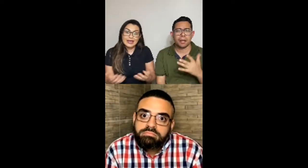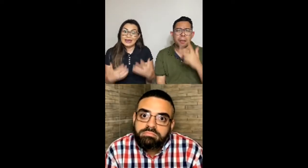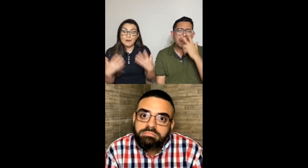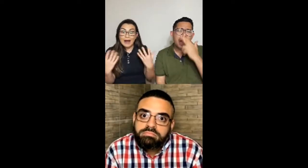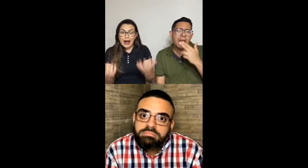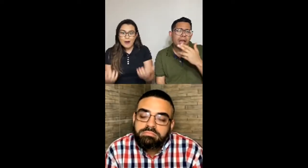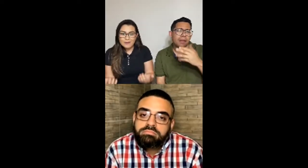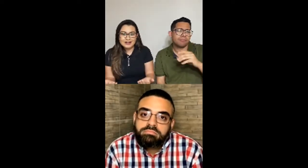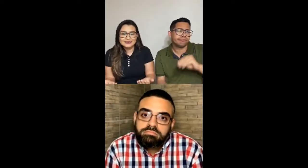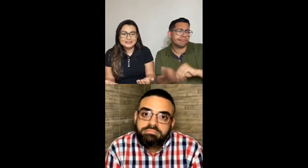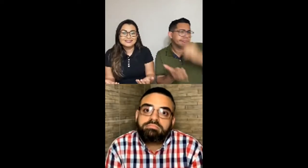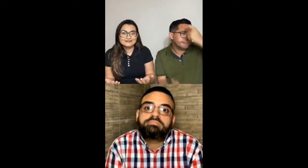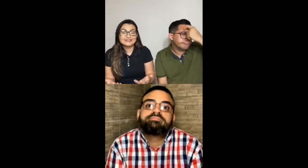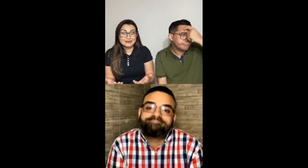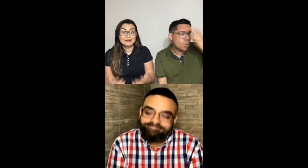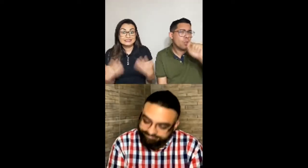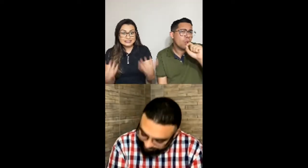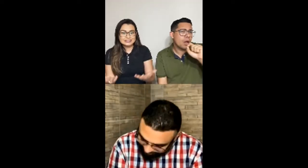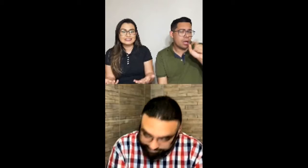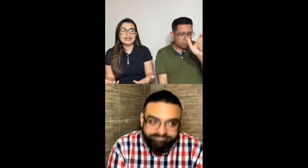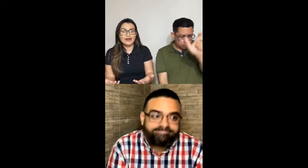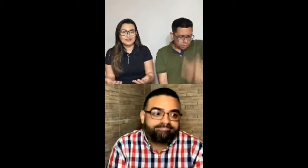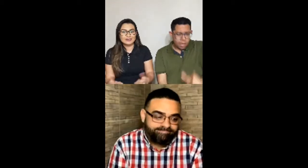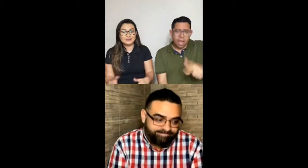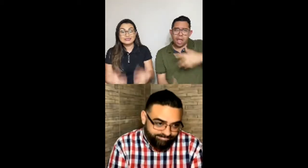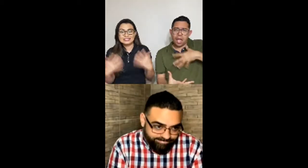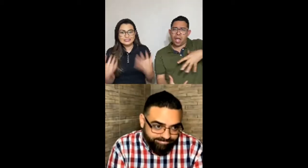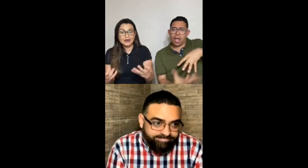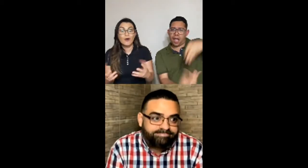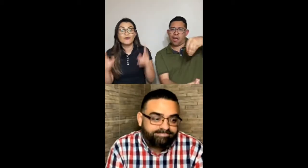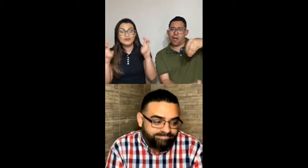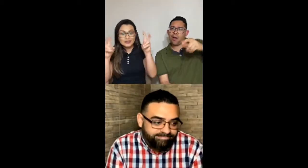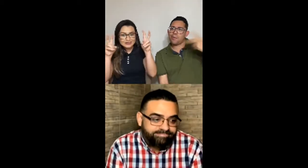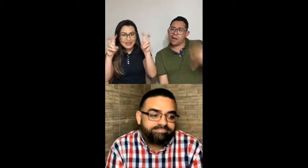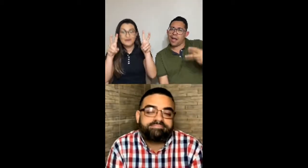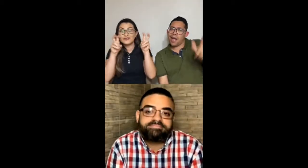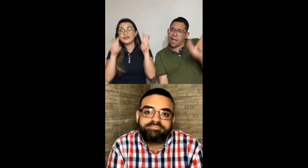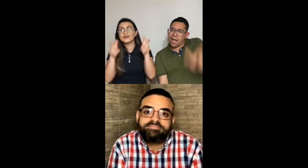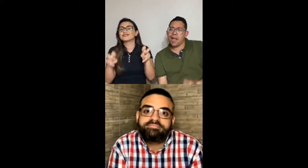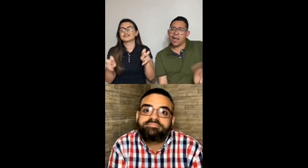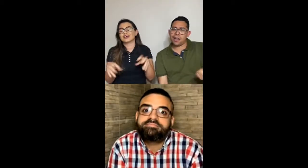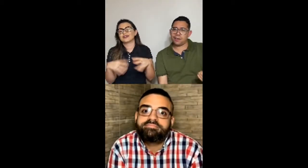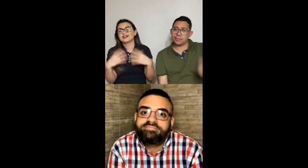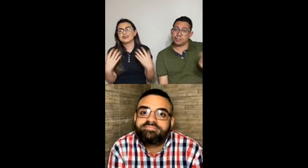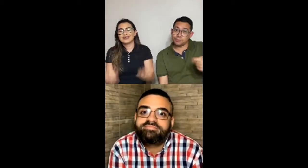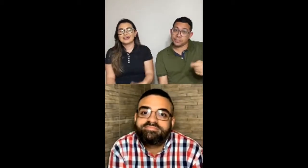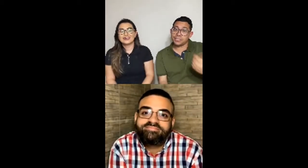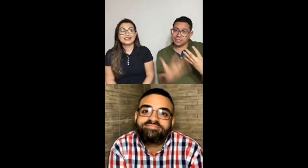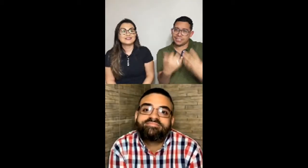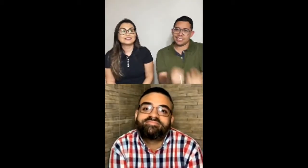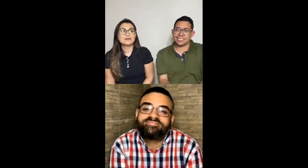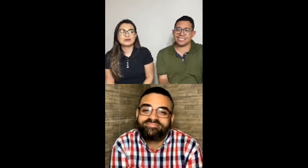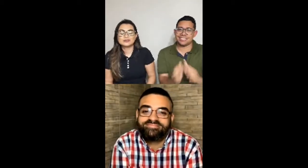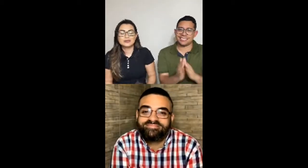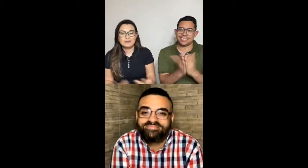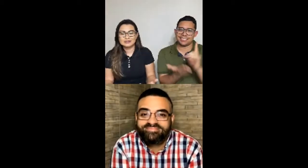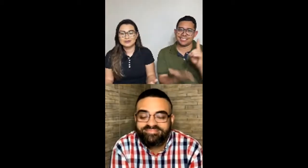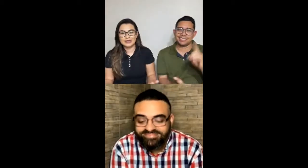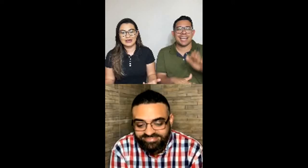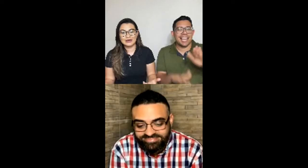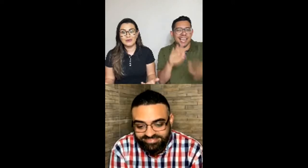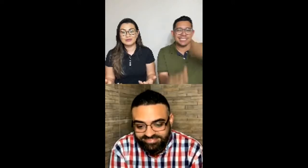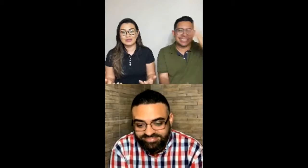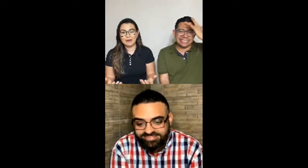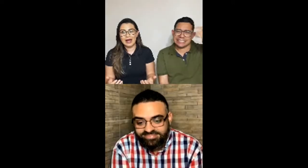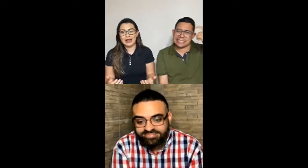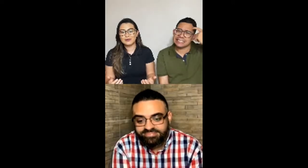né? Ele é uma alma que precisa ser salva, que precisa ouvir, né, ouvir o evangelho. E às vezes tem pessoas que pensam que